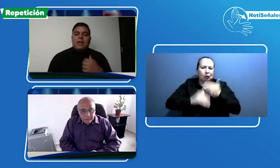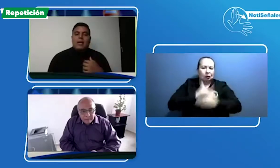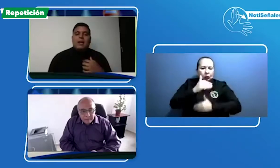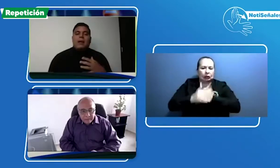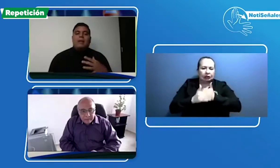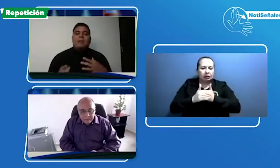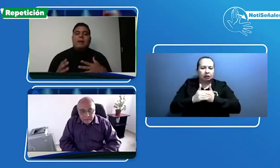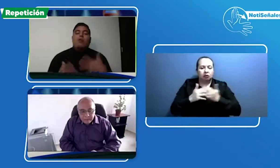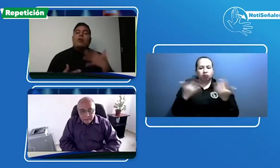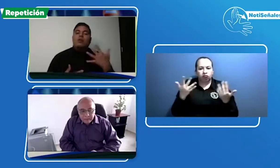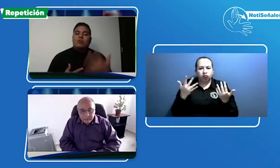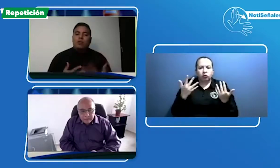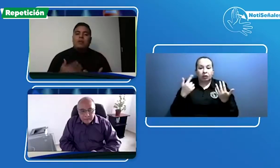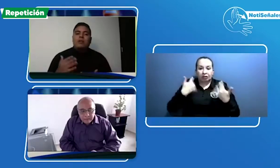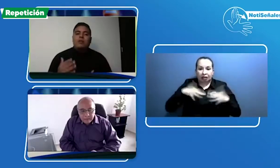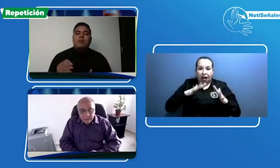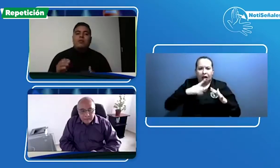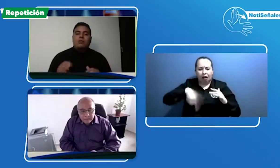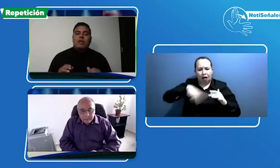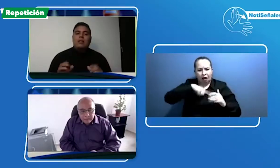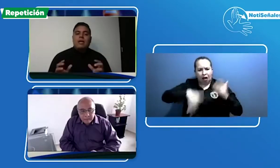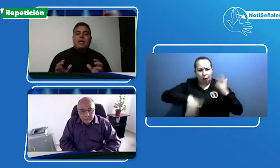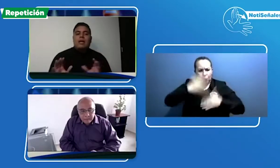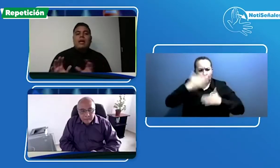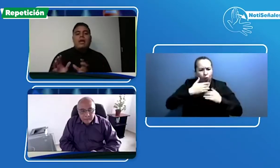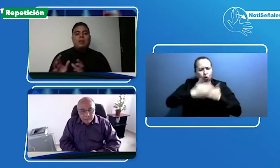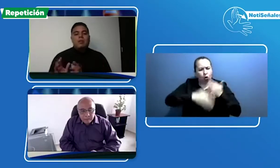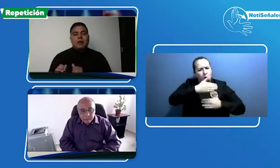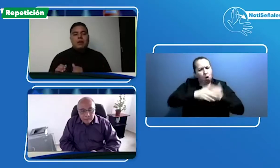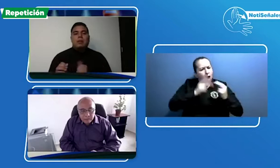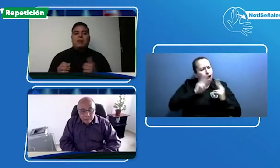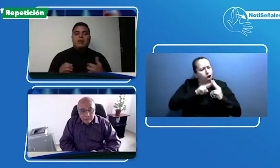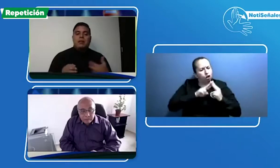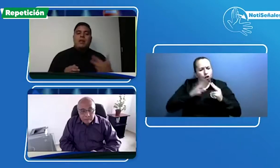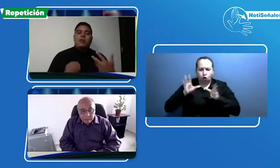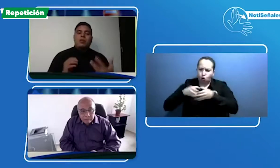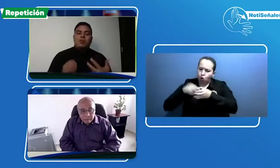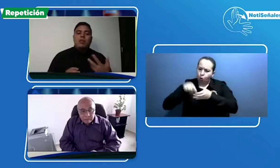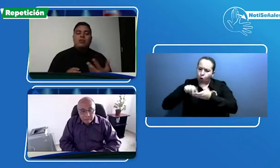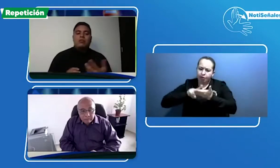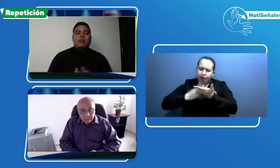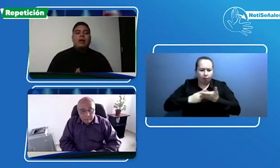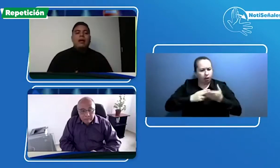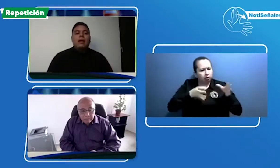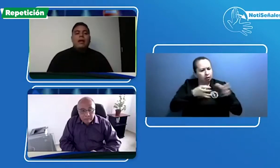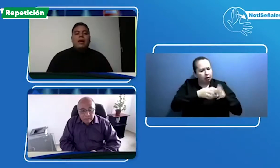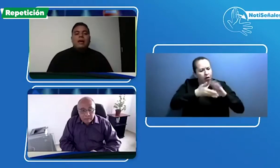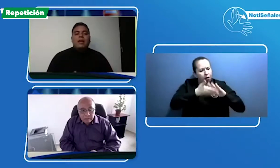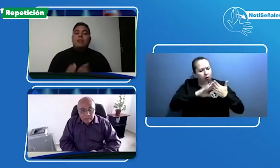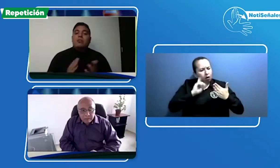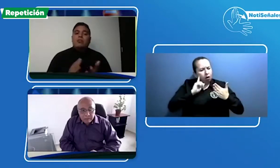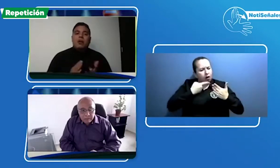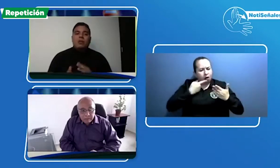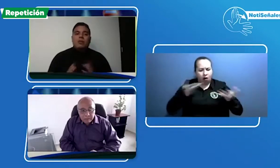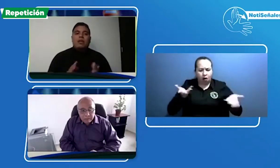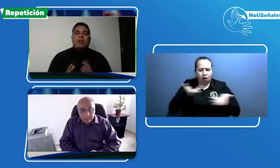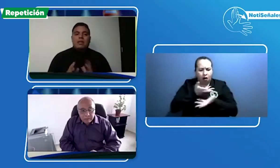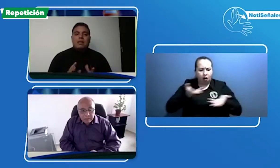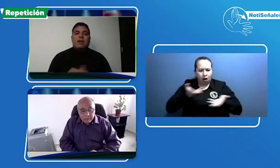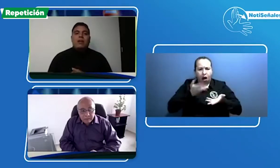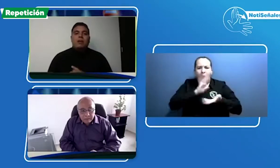cuando nos comenzamos a conocer entre el gremio de intérpretes y entre la comunidad sorda, hicimos con la